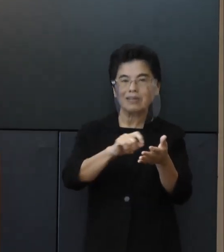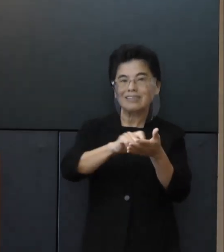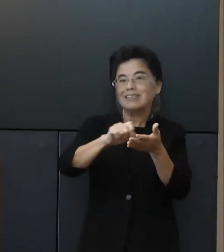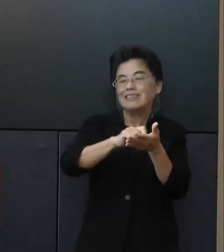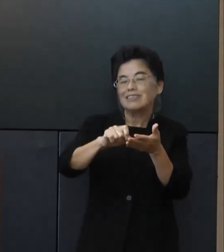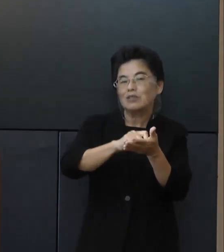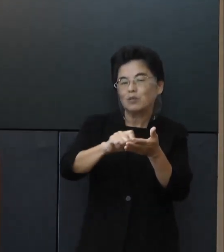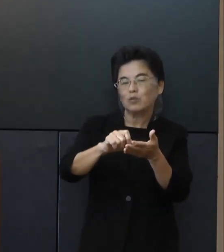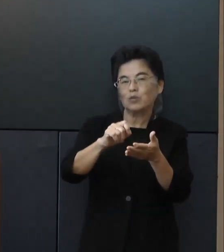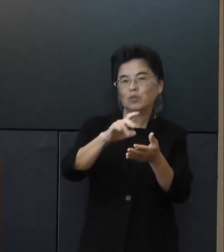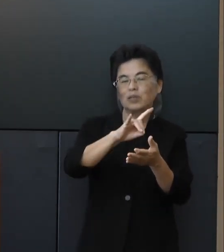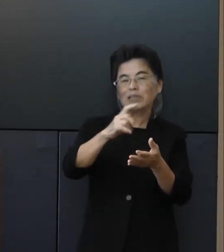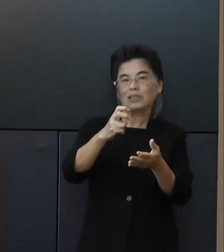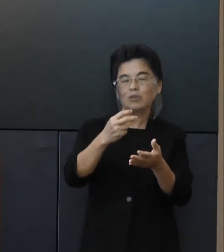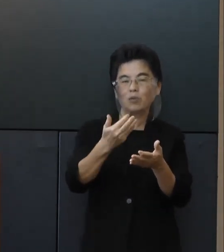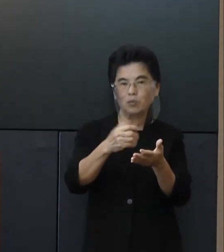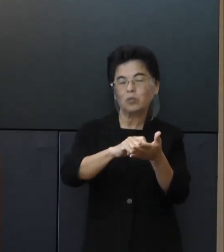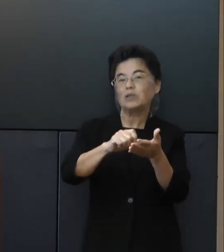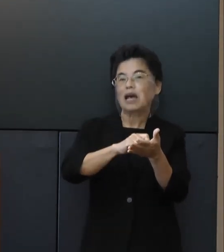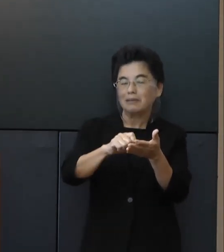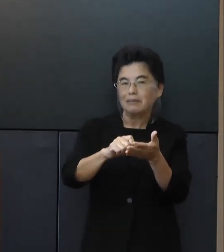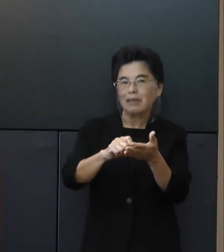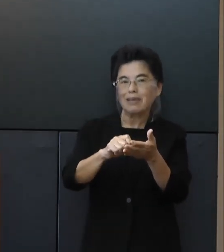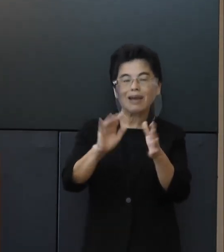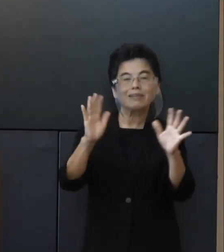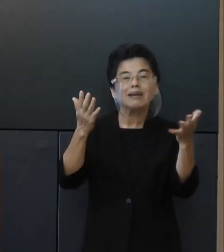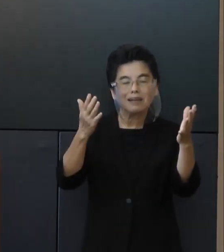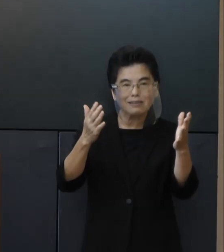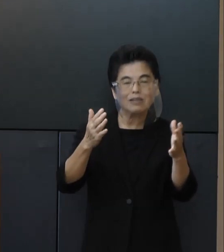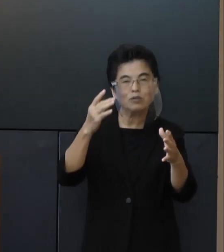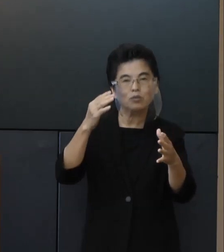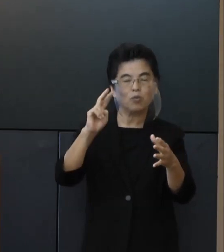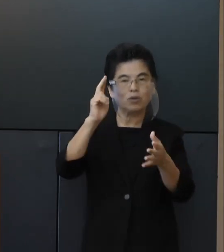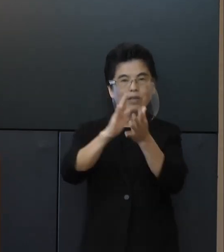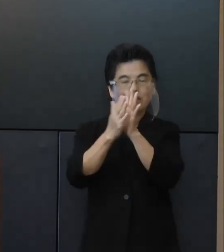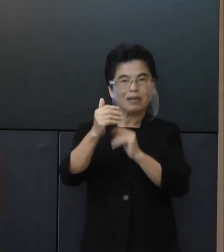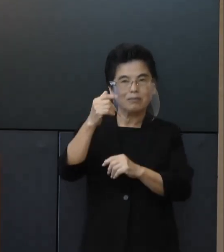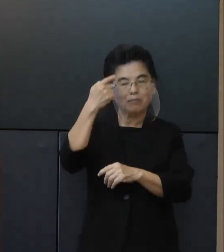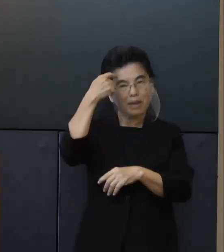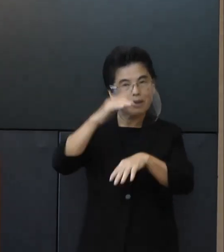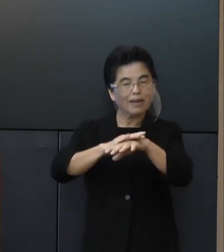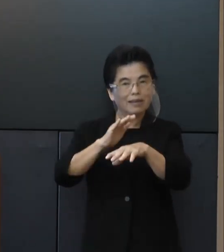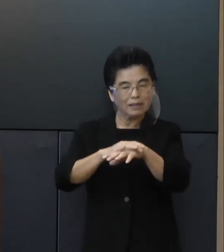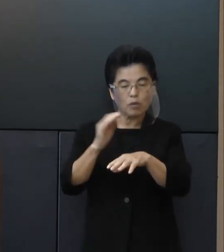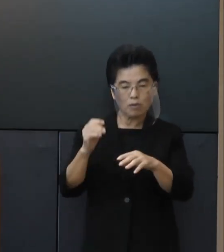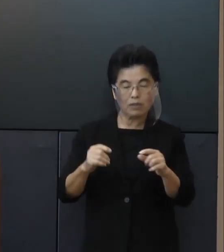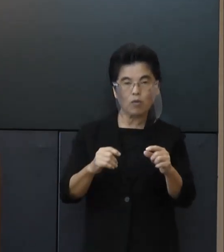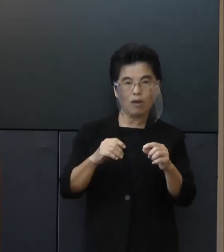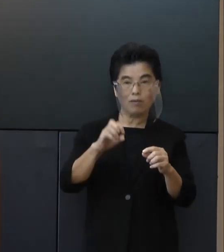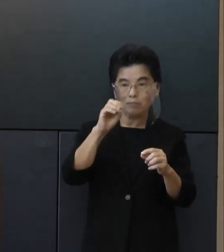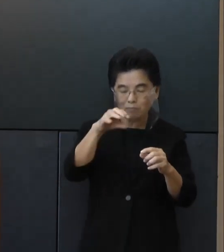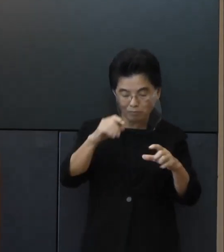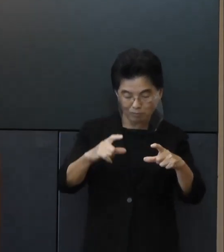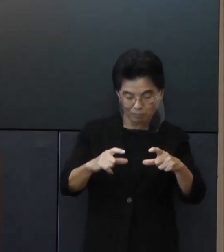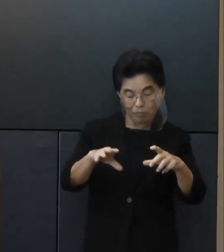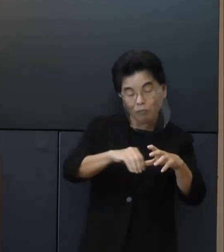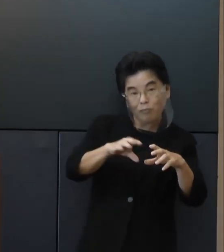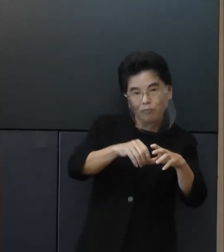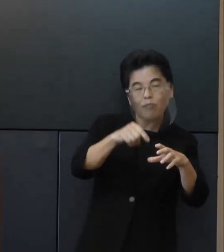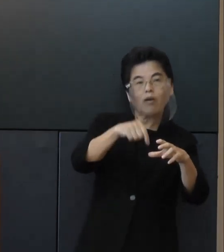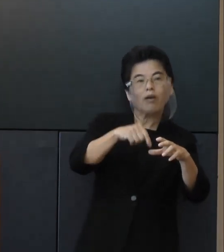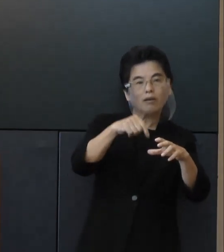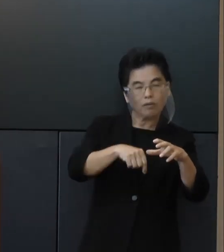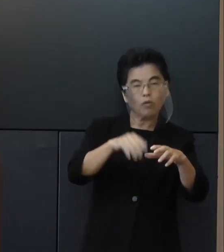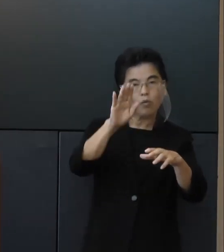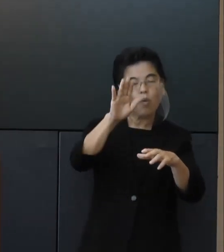作成していなかったかに関する知事のお考えと、音声記録があるということですので、今後作成するお